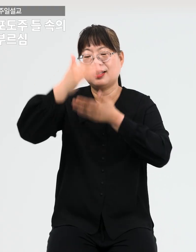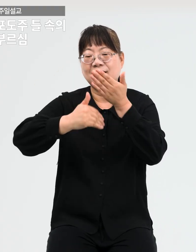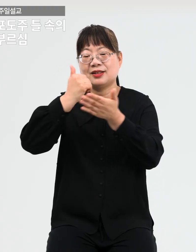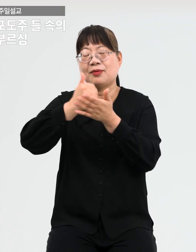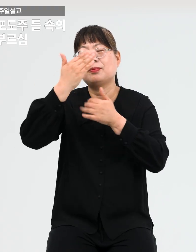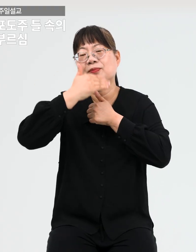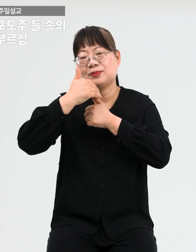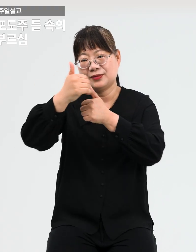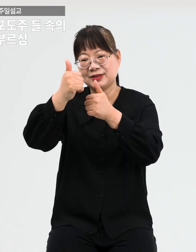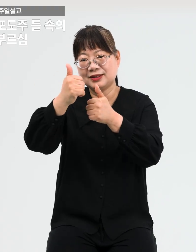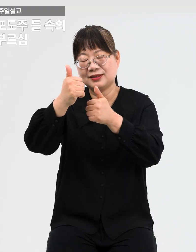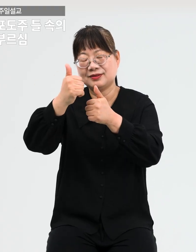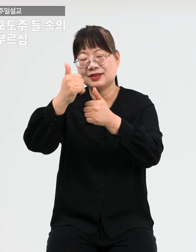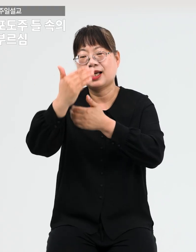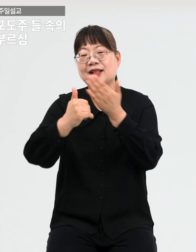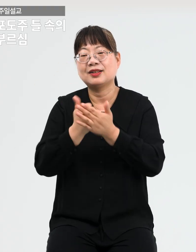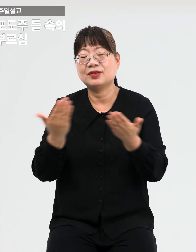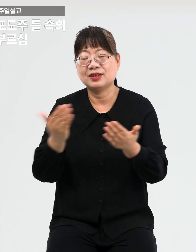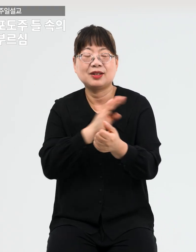하나님의 부르심이 자격이에요.